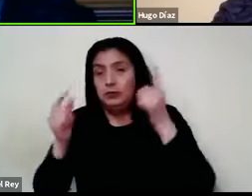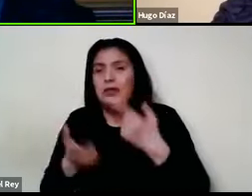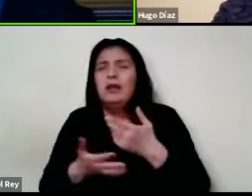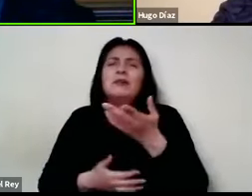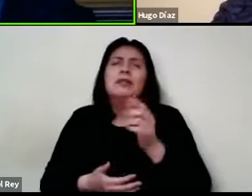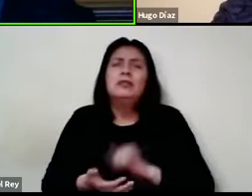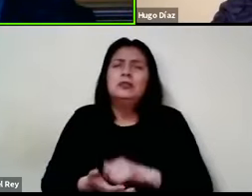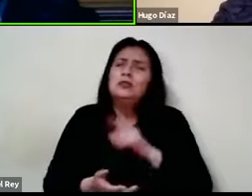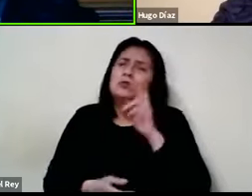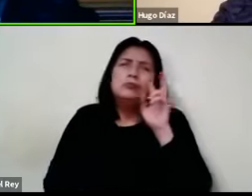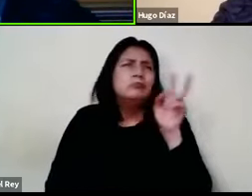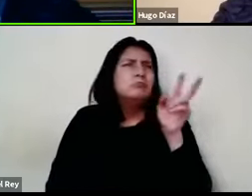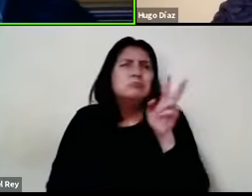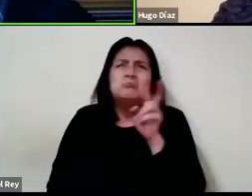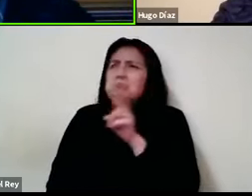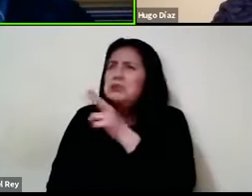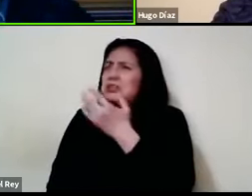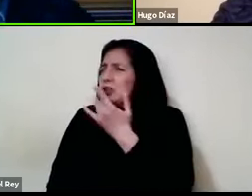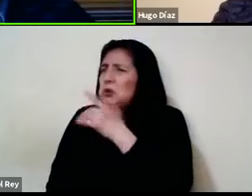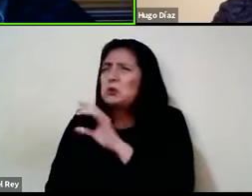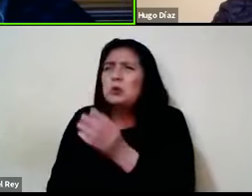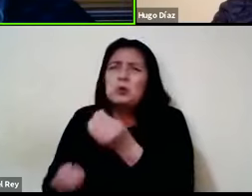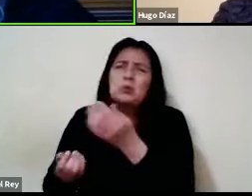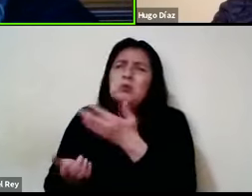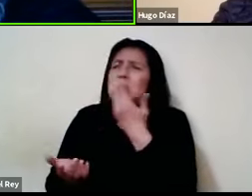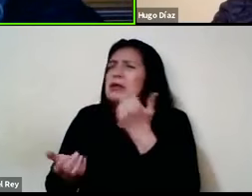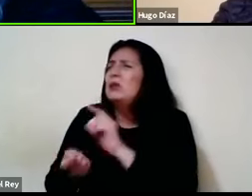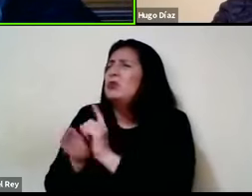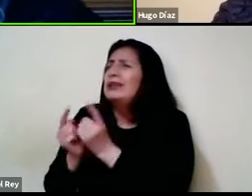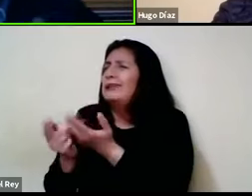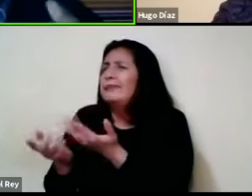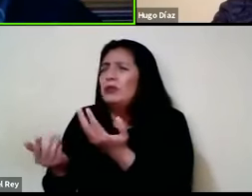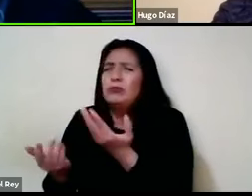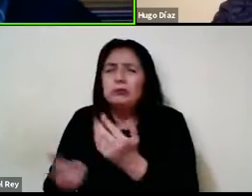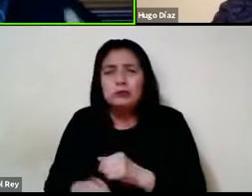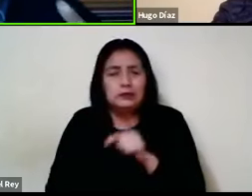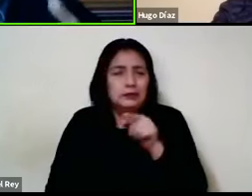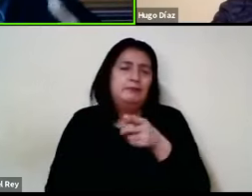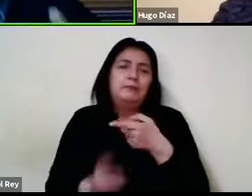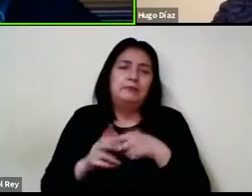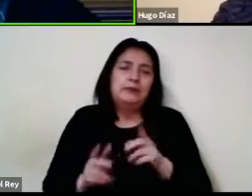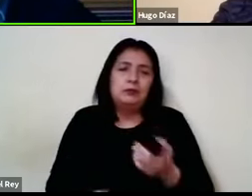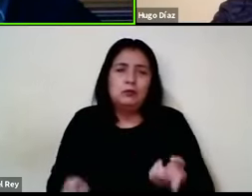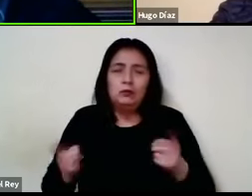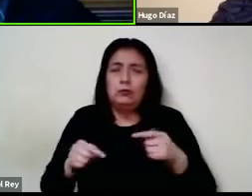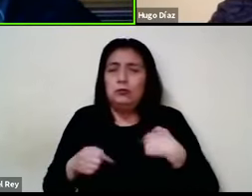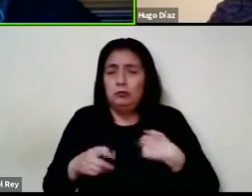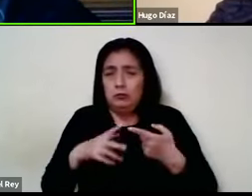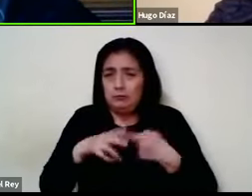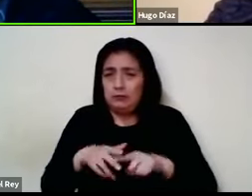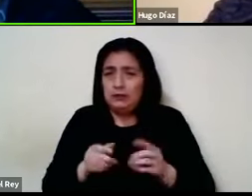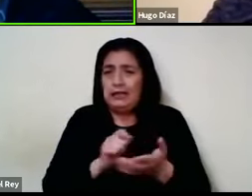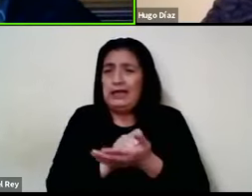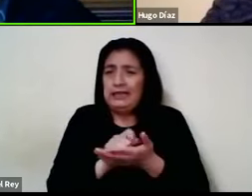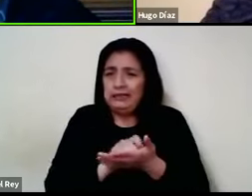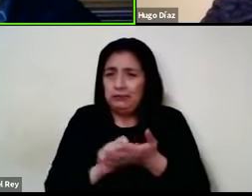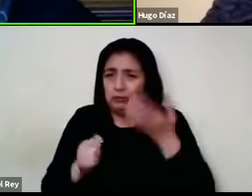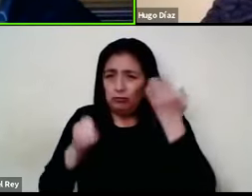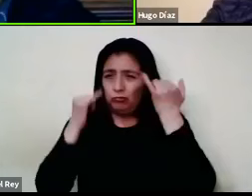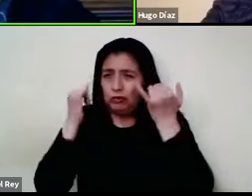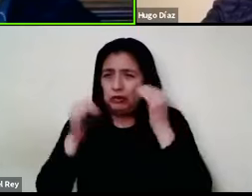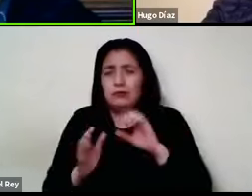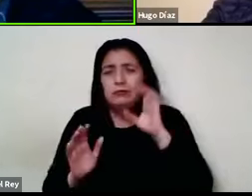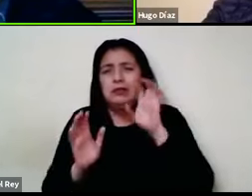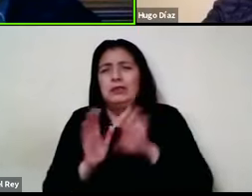si tú miras esto de este color, ¿cómo puede ser mejor? Y ahí empieza, cuando uno empieza a escribir sus ideas. Por ejemplo,